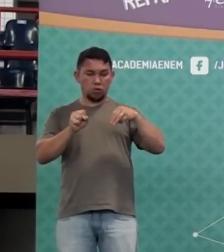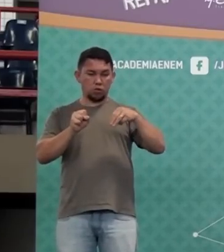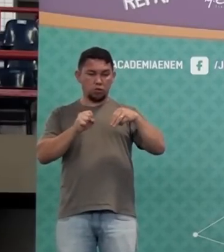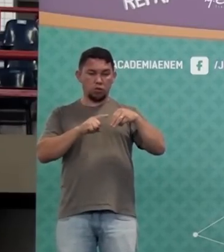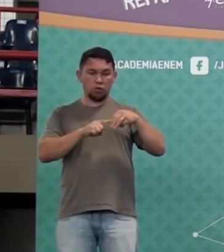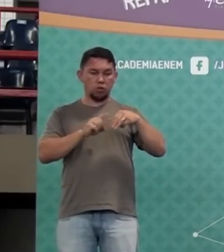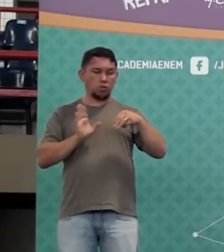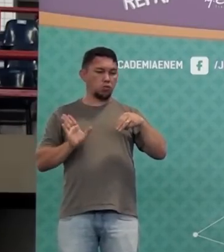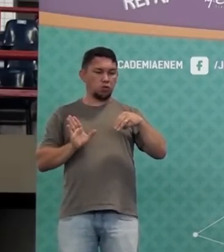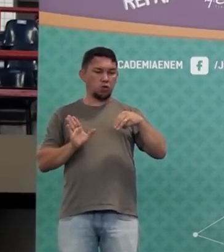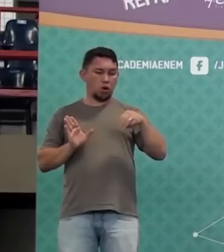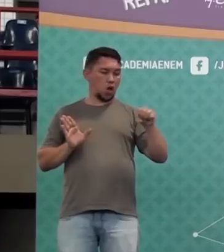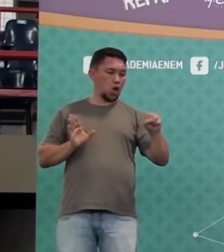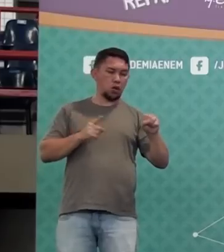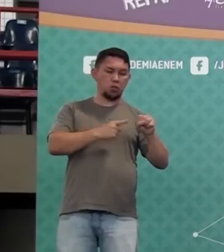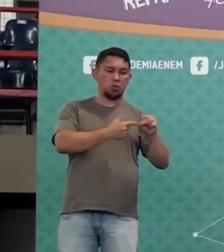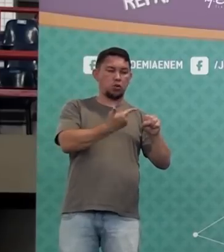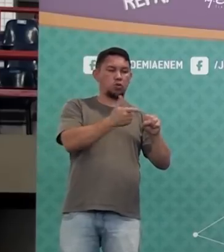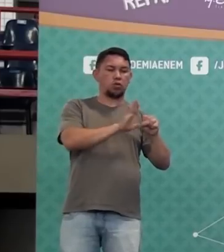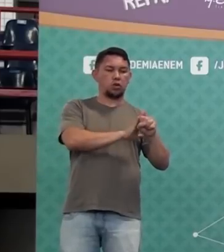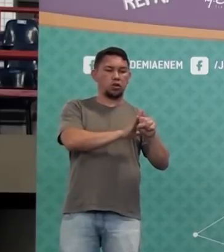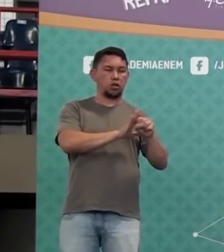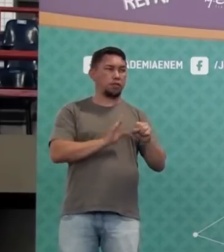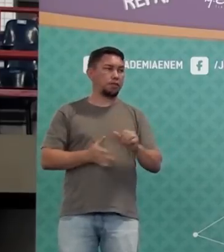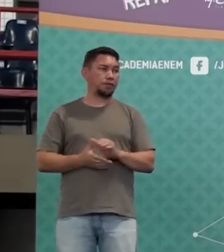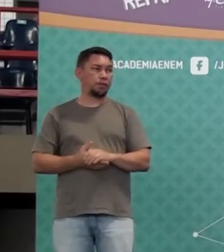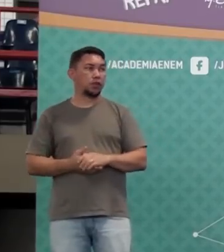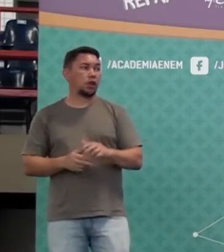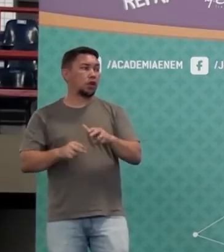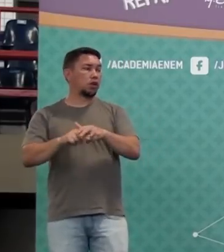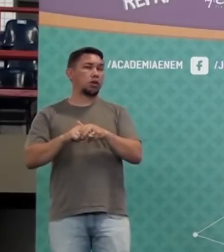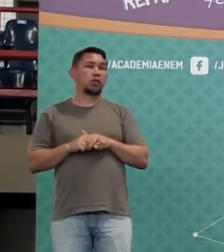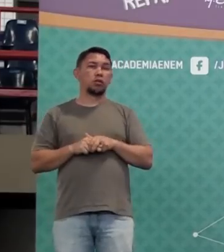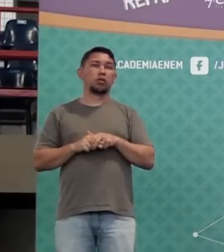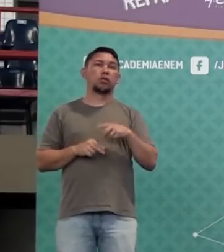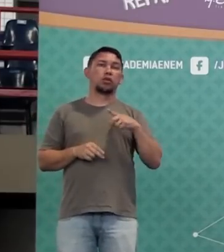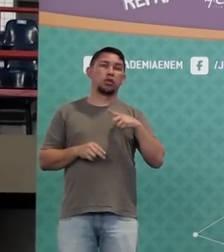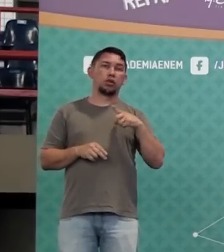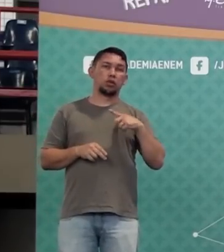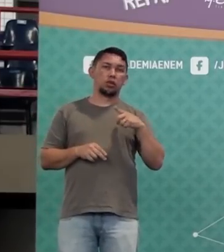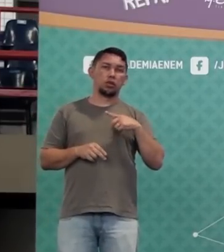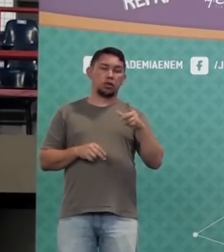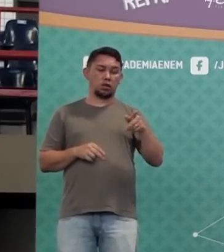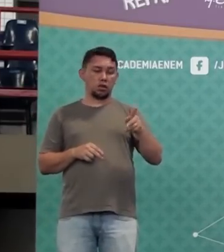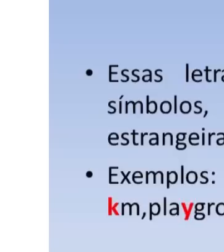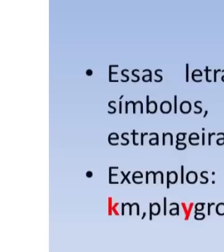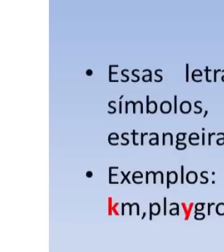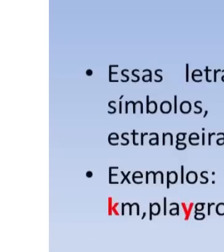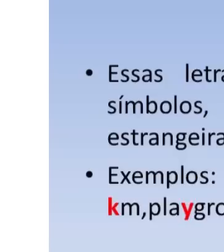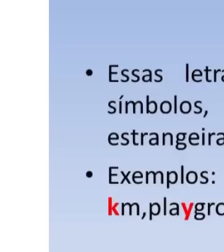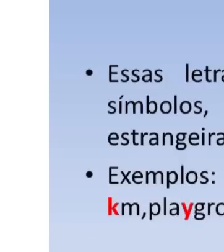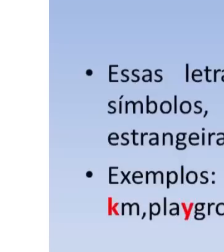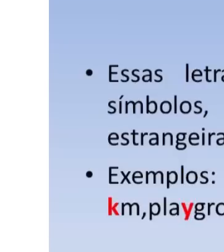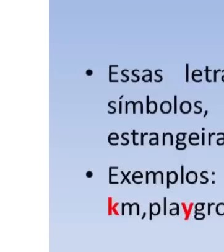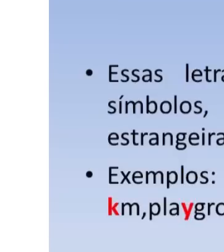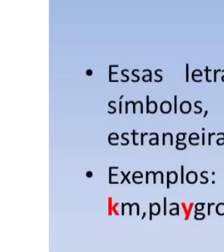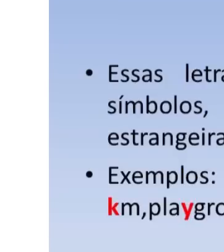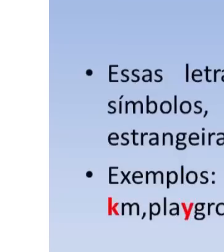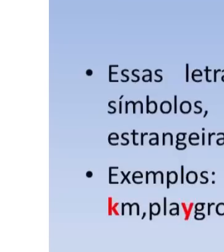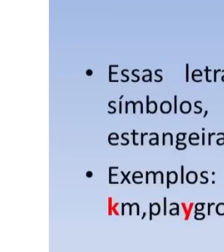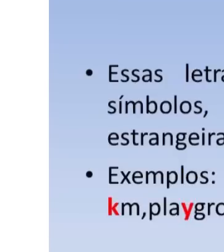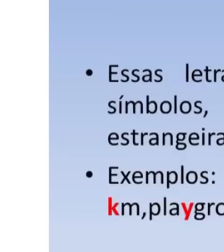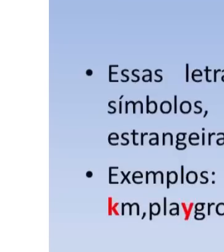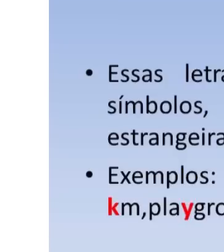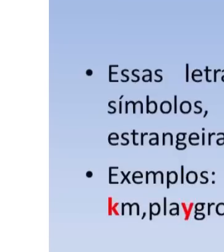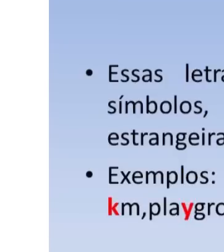é 18 M só, tá? Então, o quilômetro, eu preciso do K, playground, que é a área